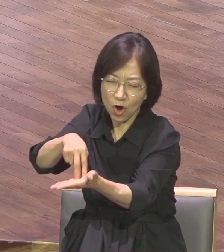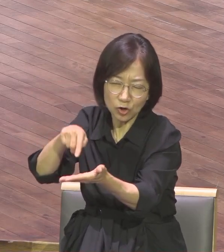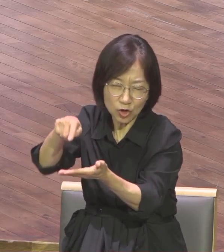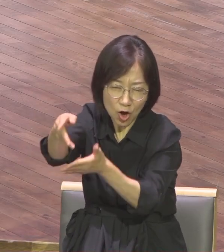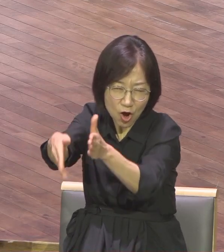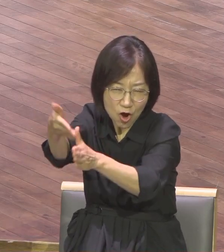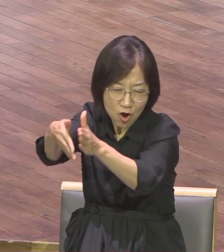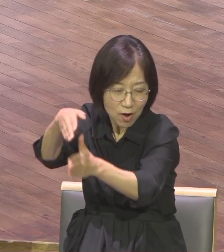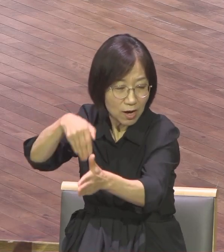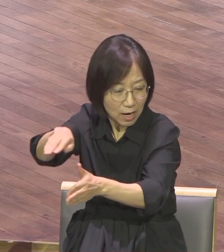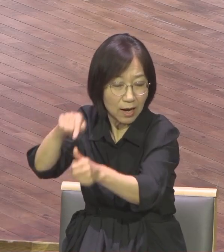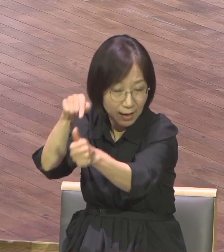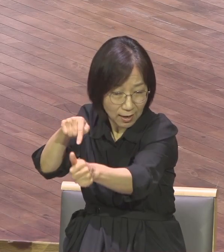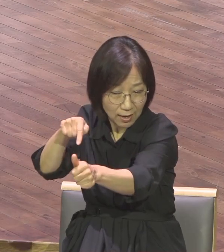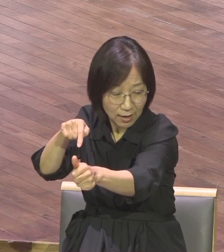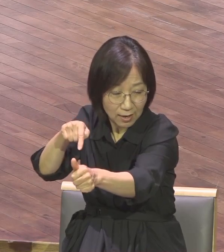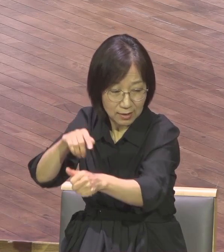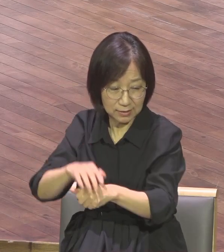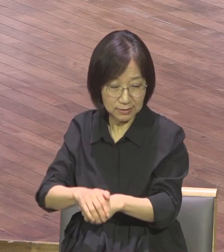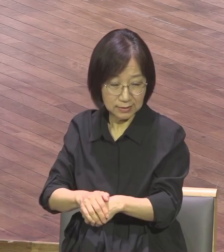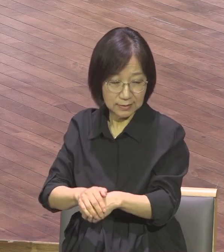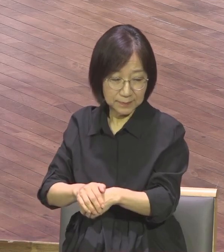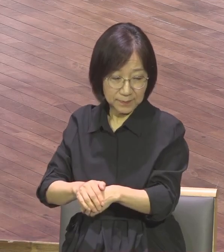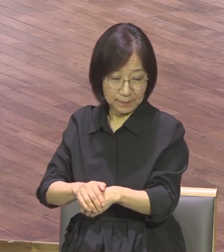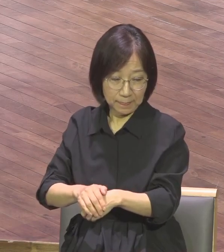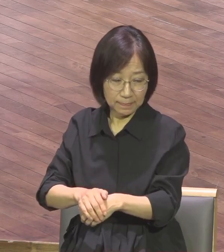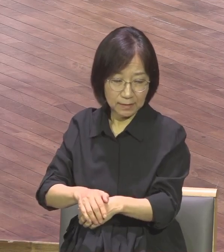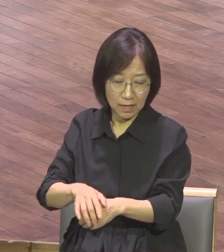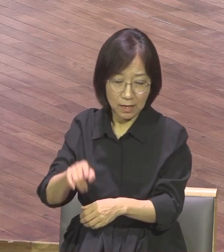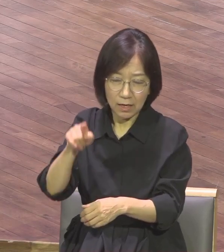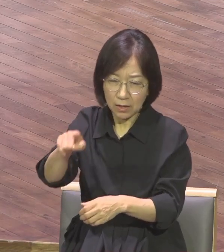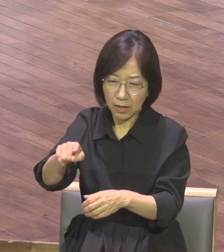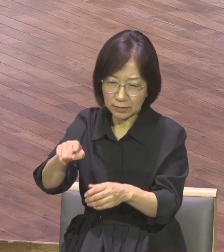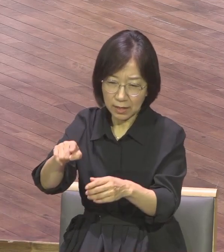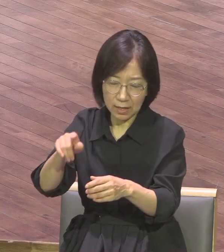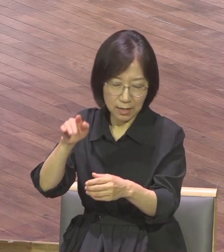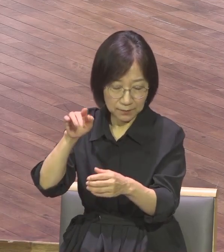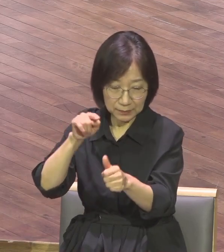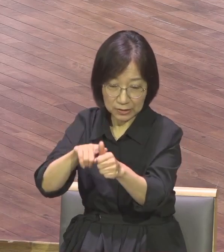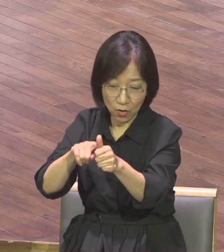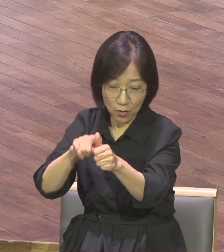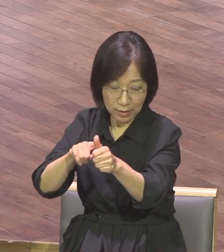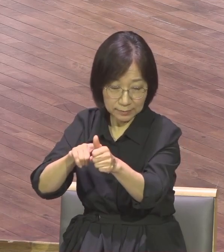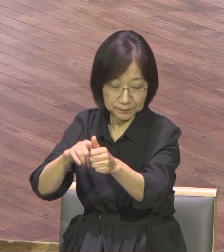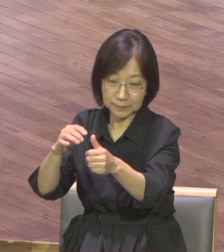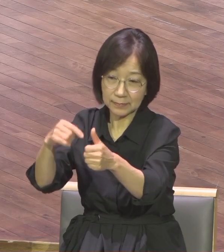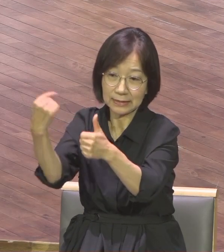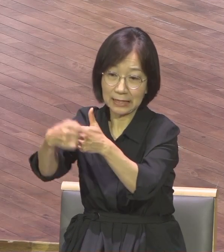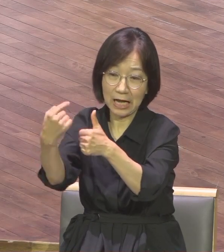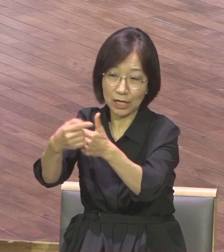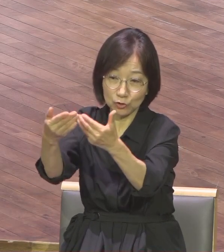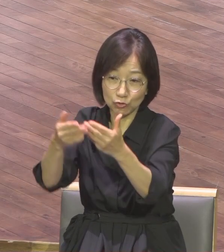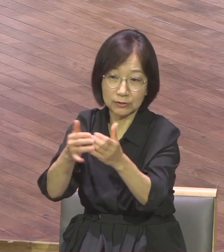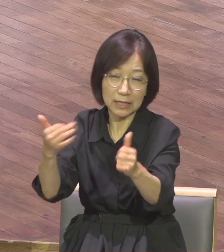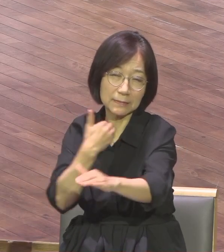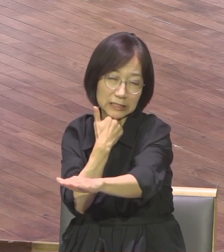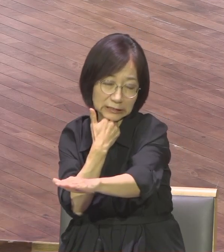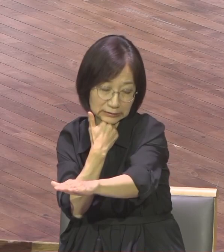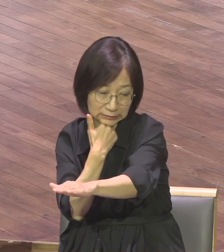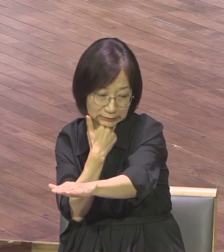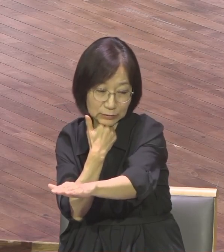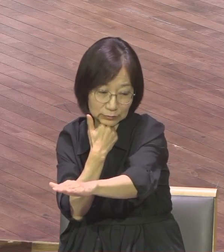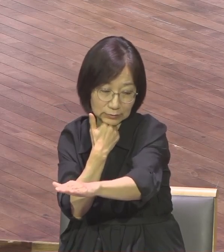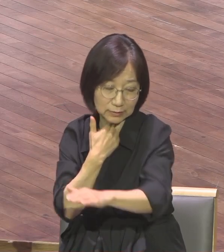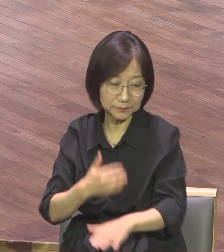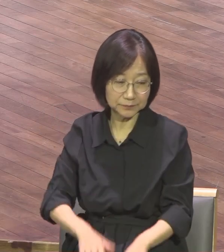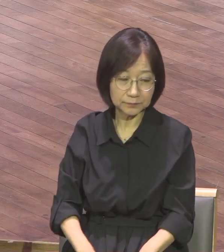시내로 들어가라. 네가 행할 것을 내게 이를 자가 있느니라. 사도행전 9장에서 하나님이 택한